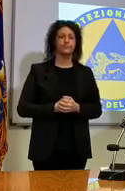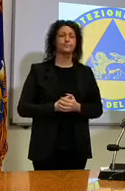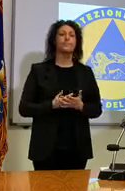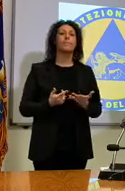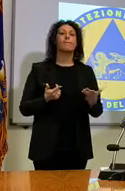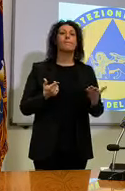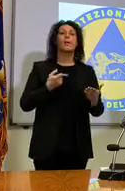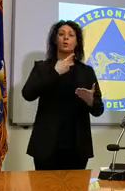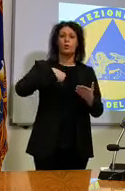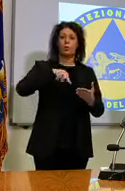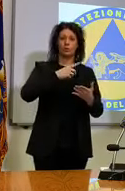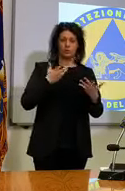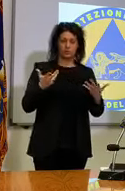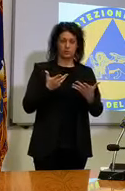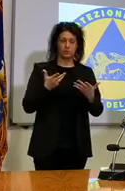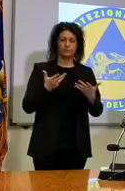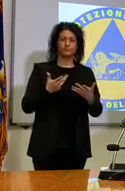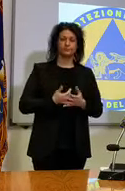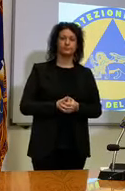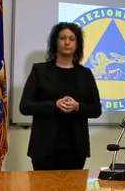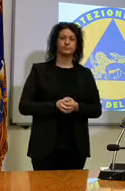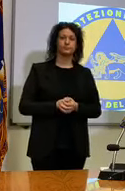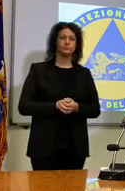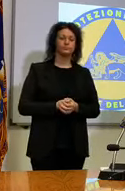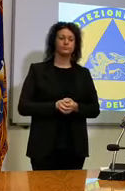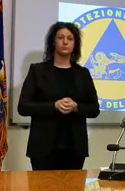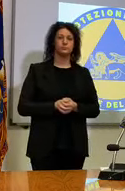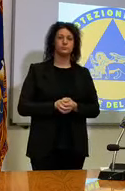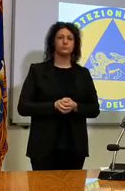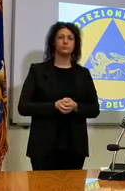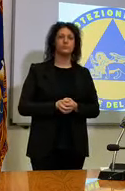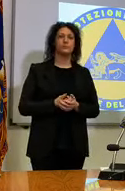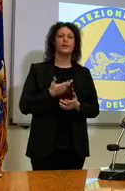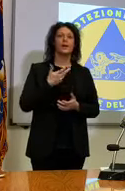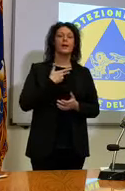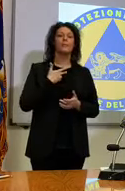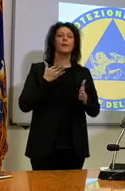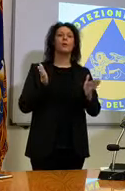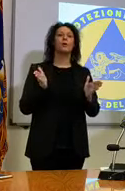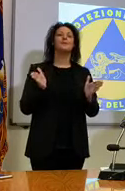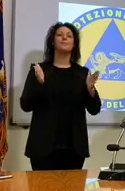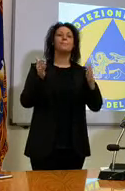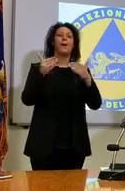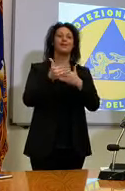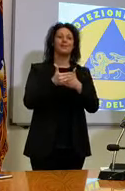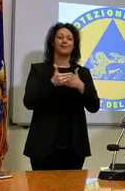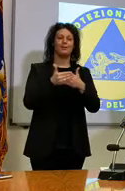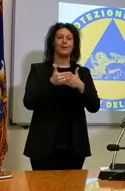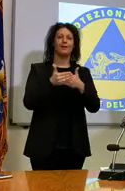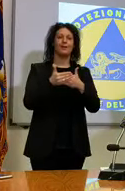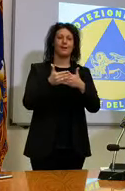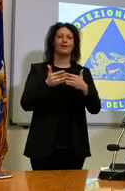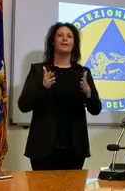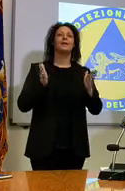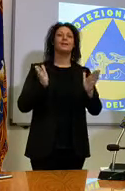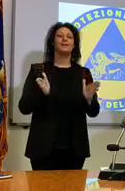noi abbiamo un dipartimento di come si chiama? Prevenzione. grazie, stavo dicendo